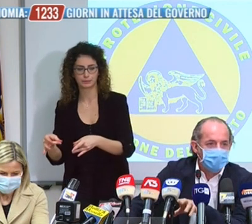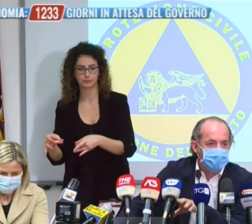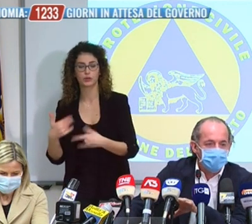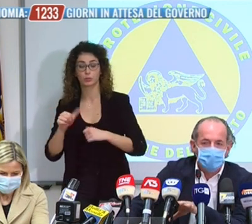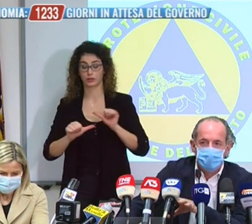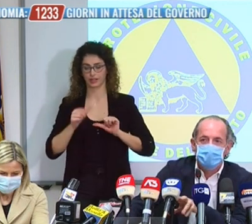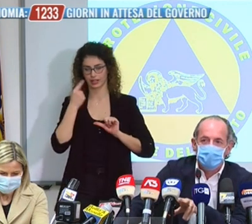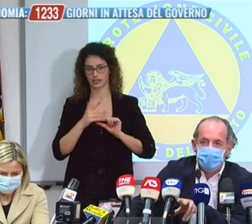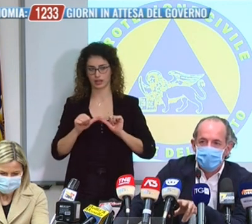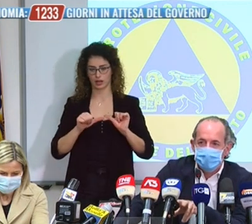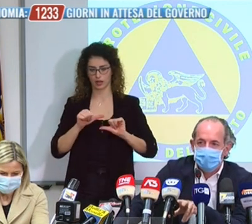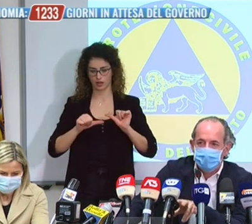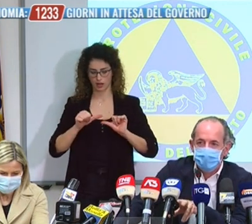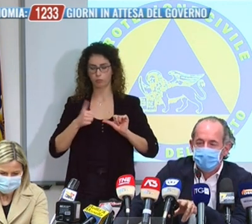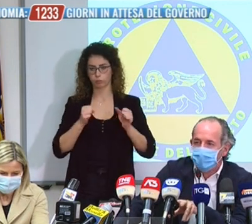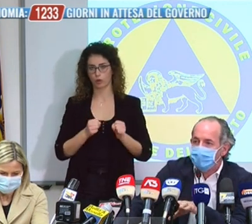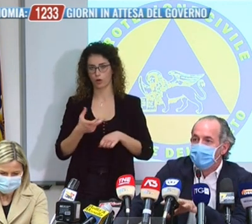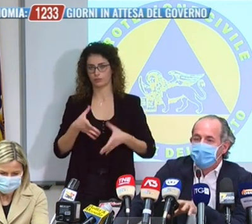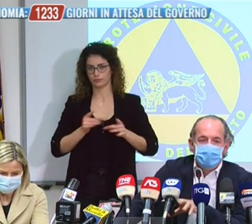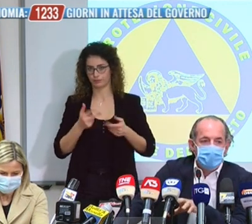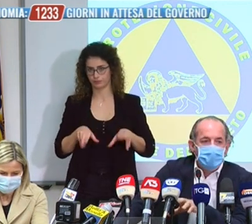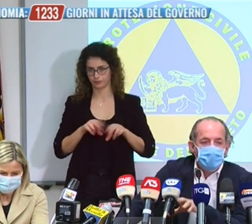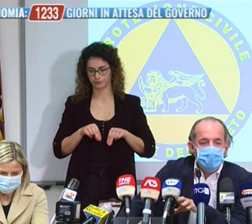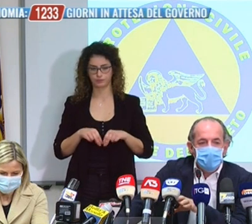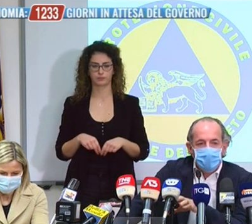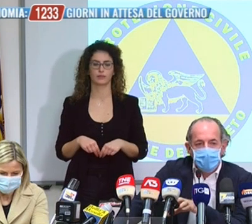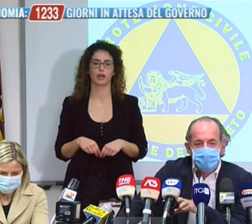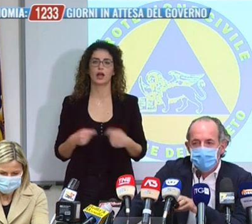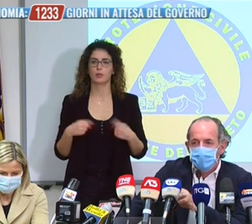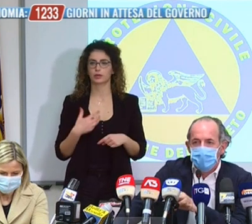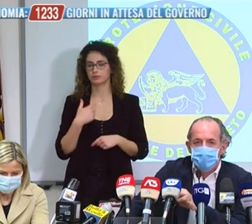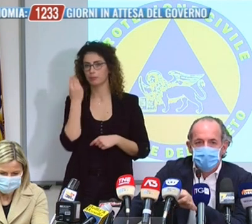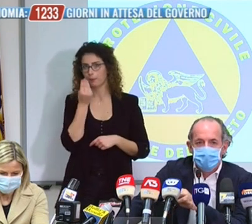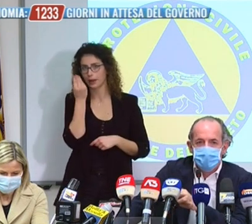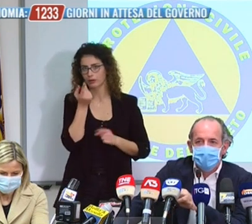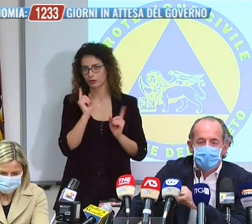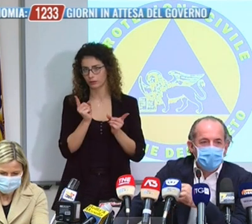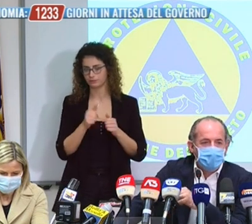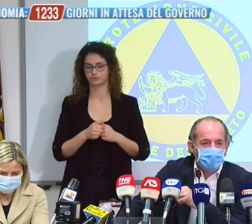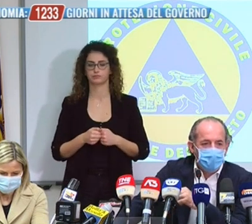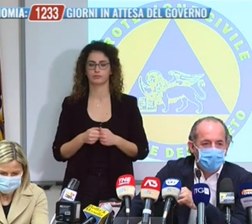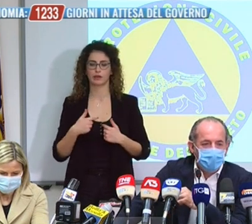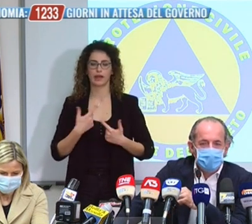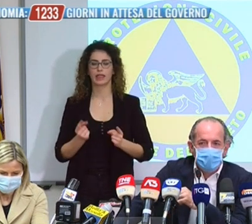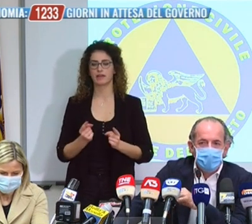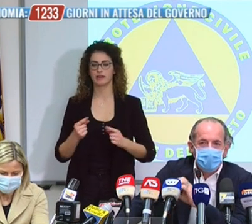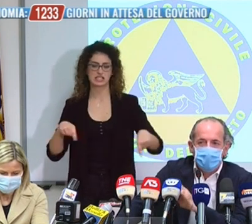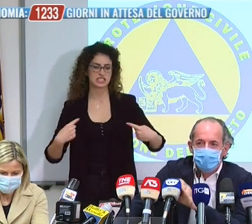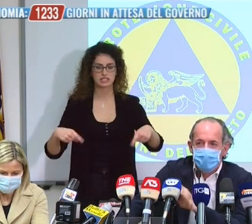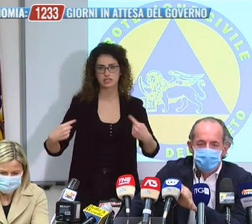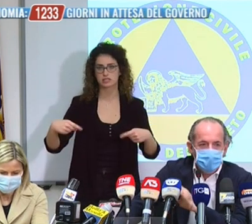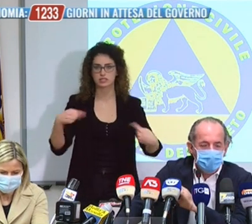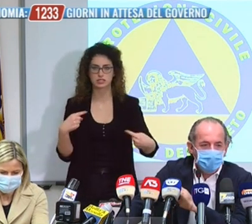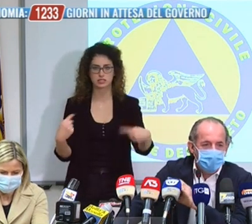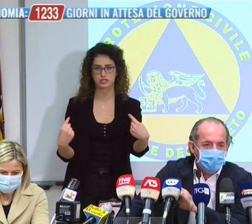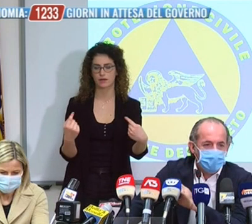alcune varianti c'è un rischio reinfezione, e quindi io penso che qui non ci deve essere una guerra tra poveri. La vera